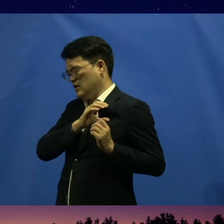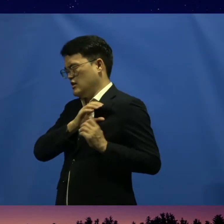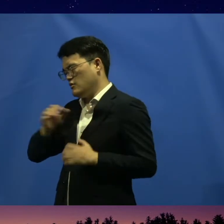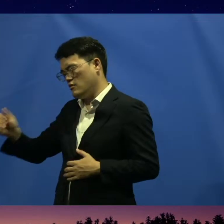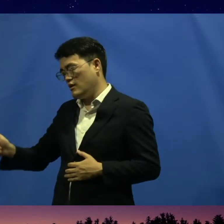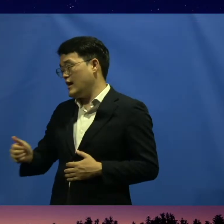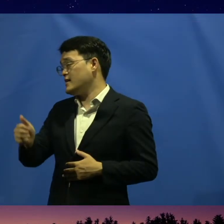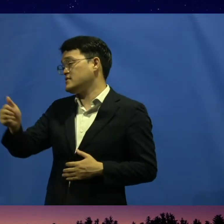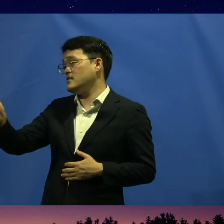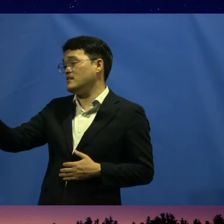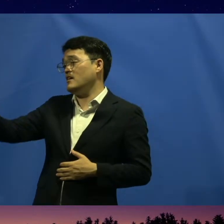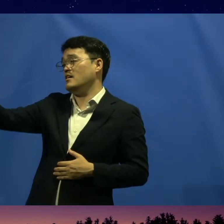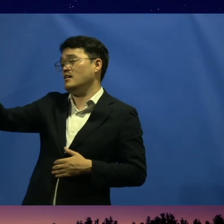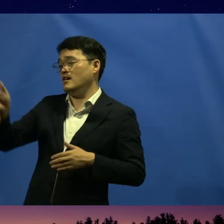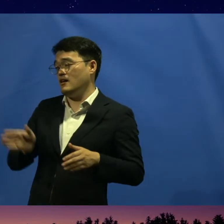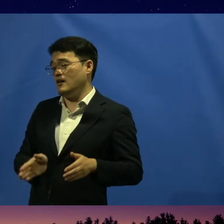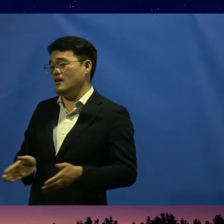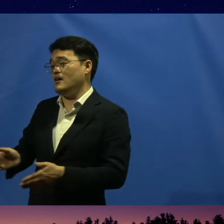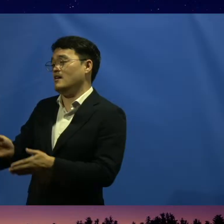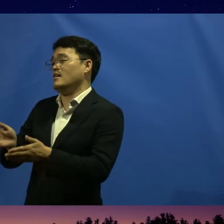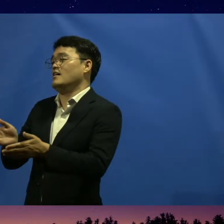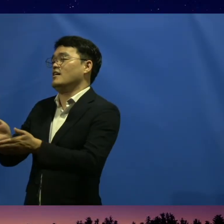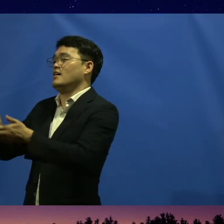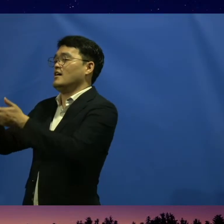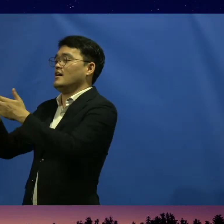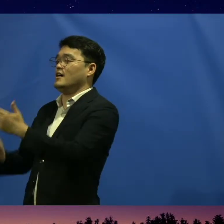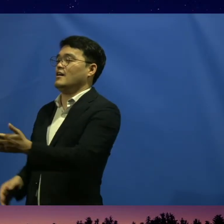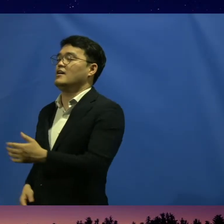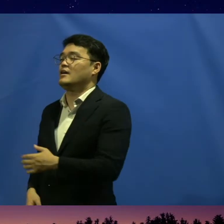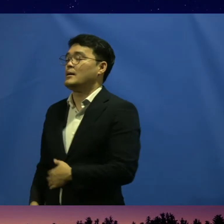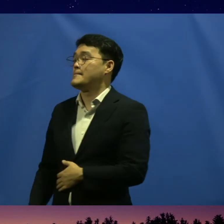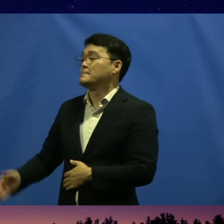십자가 지고 가신 길